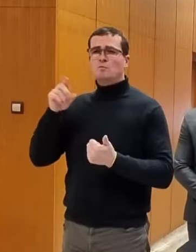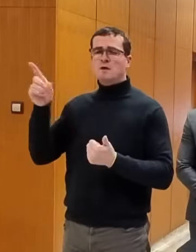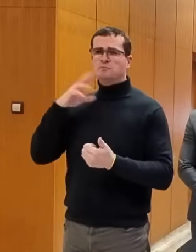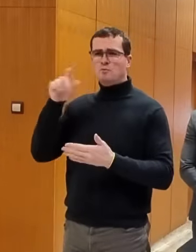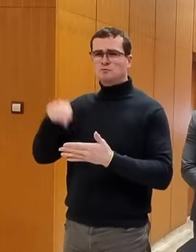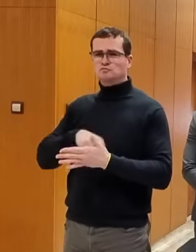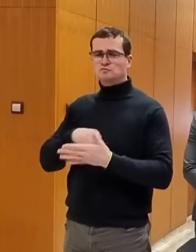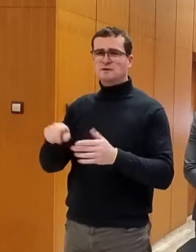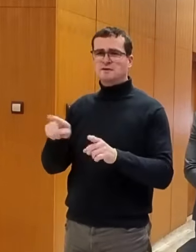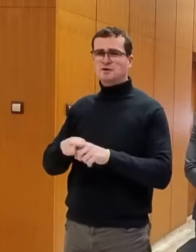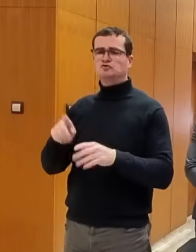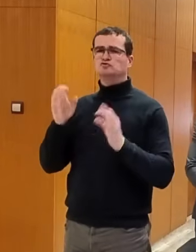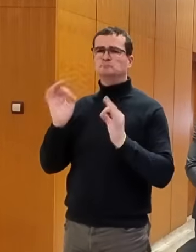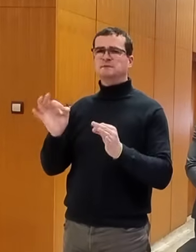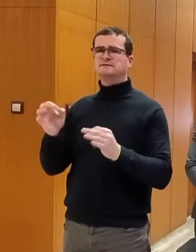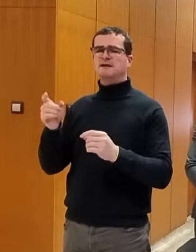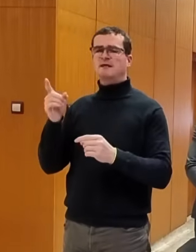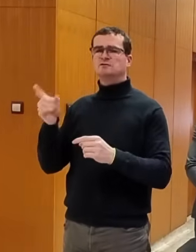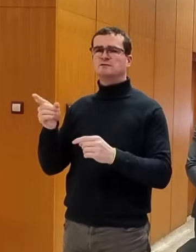bol zrušený aj